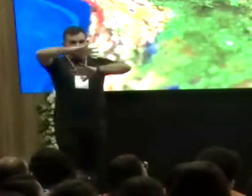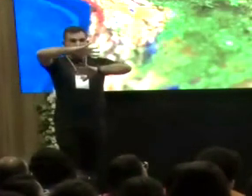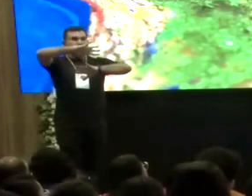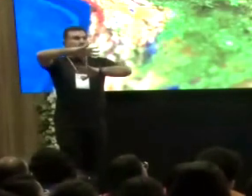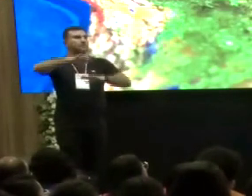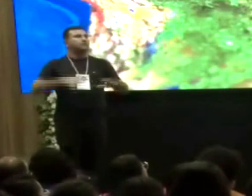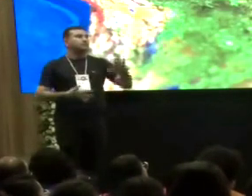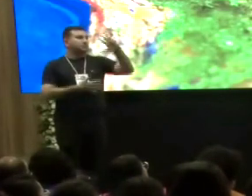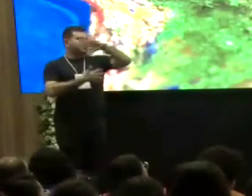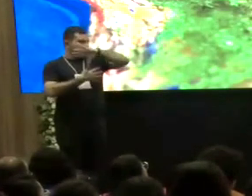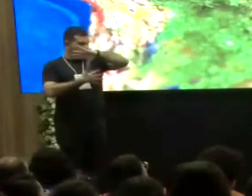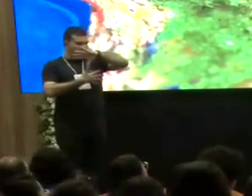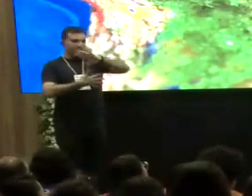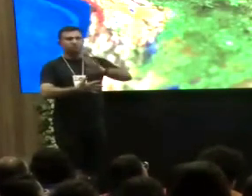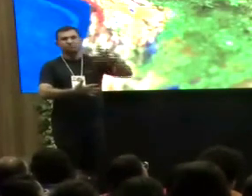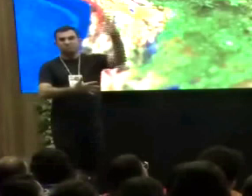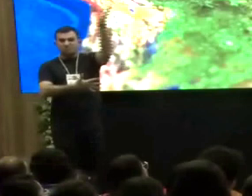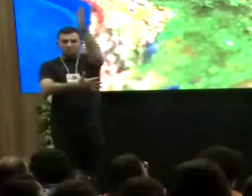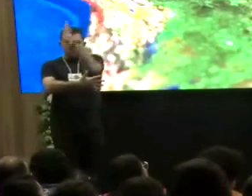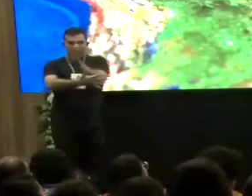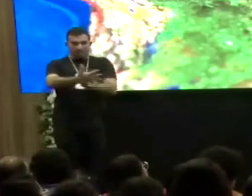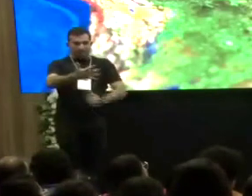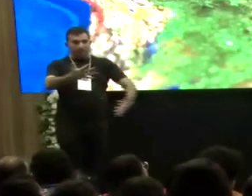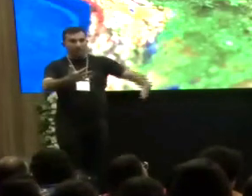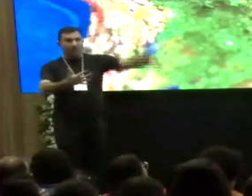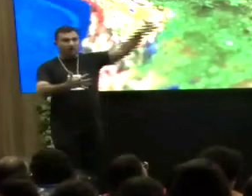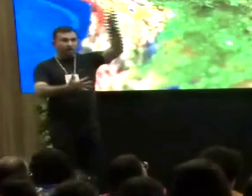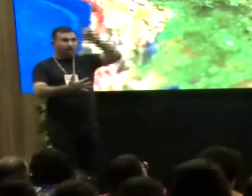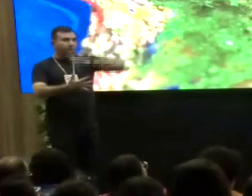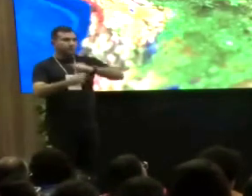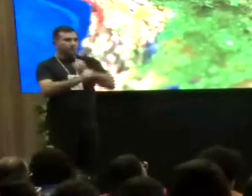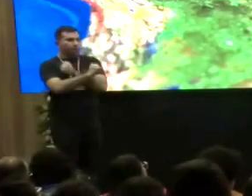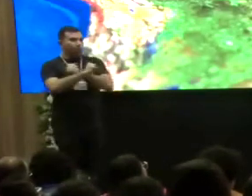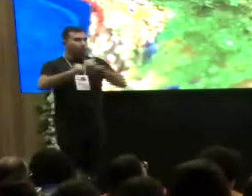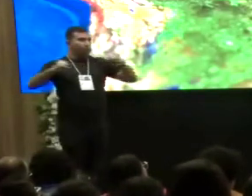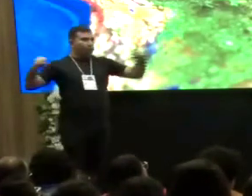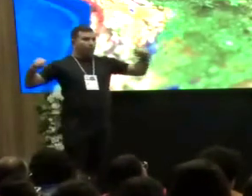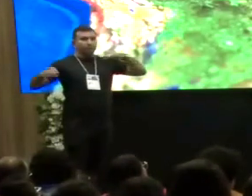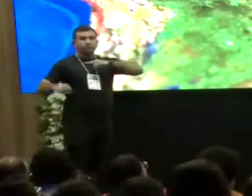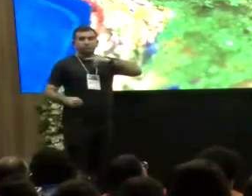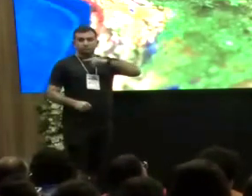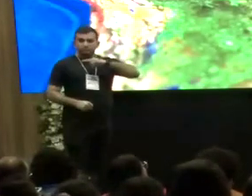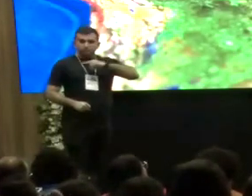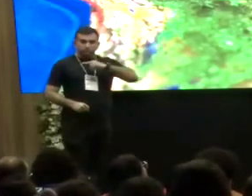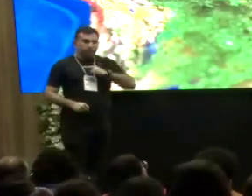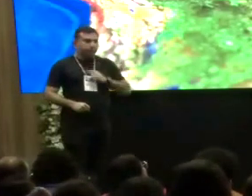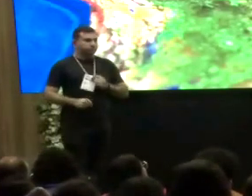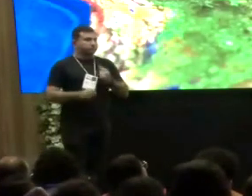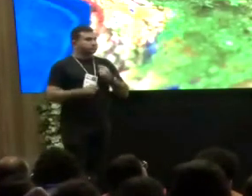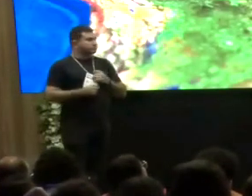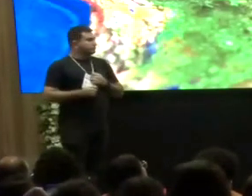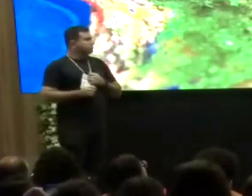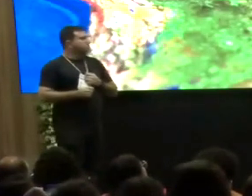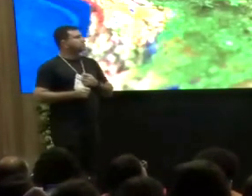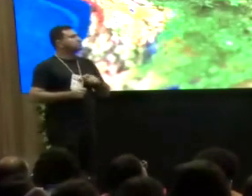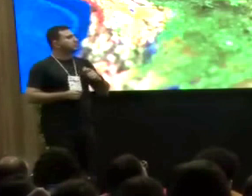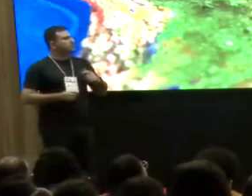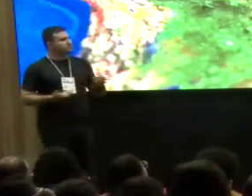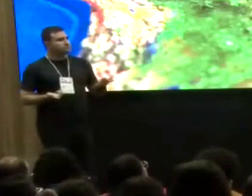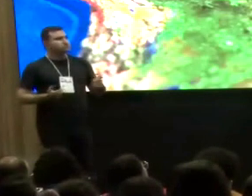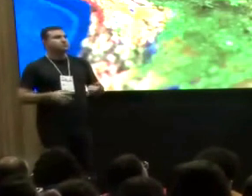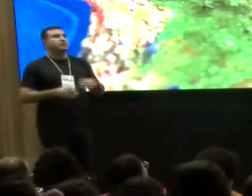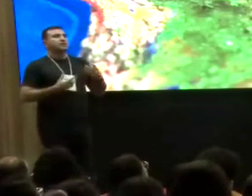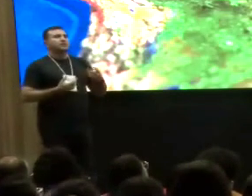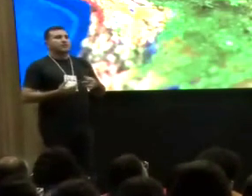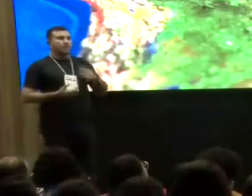falando. Eu estou falando desse país que tem a maior reserva de